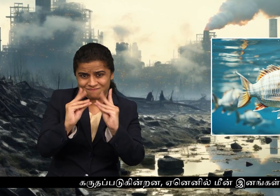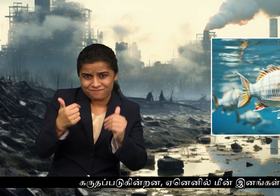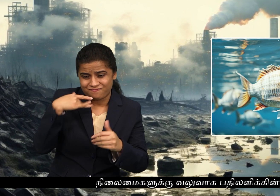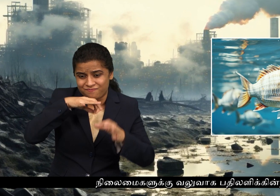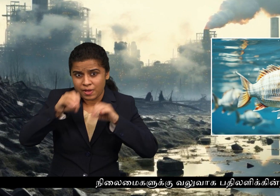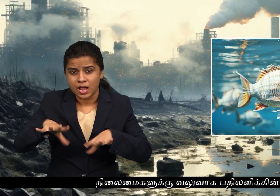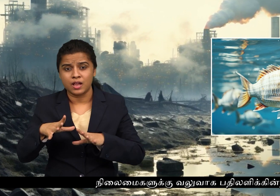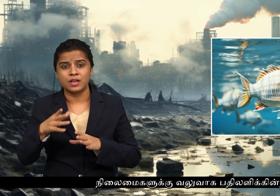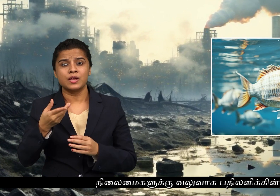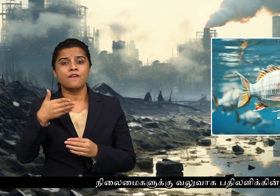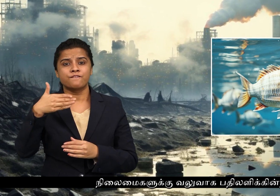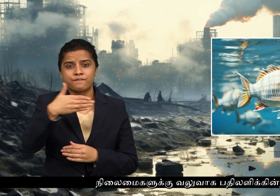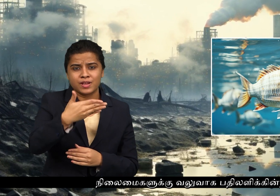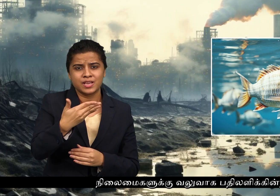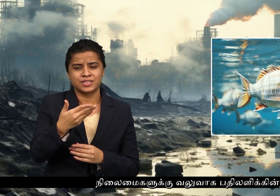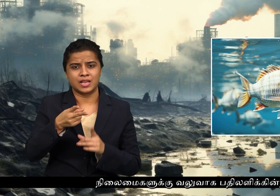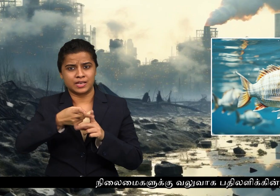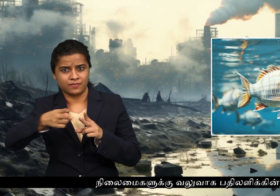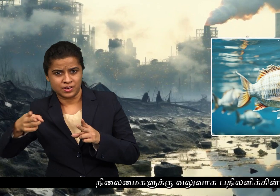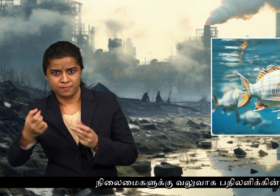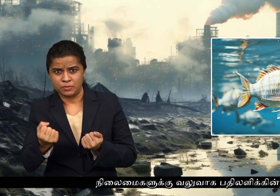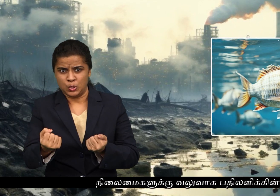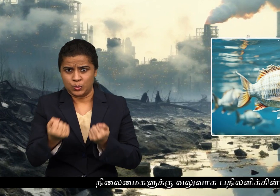அழுத்த நிலைமைகளுக்கு வலுவாக பதிலளிக்கின்றன.